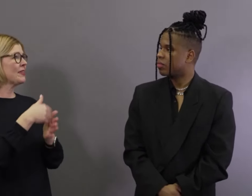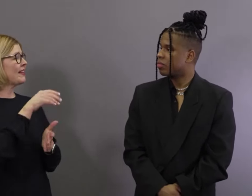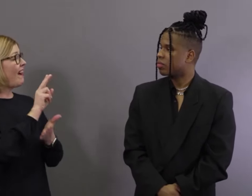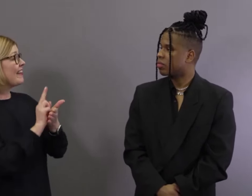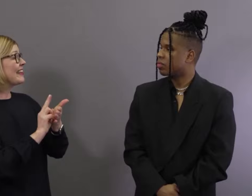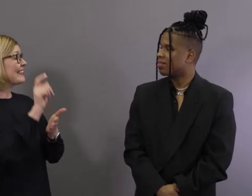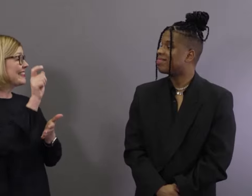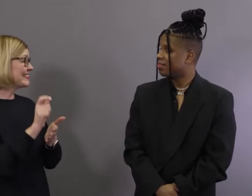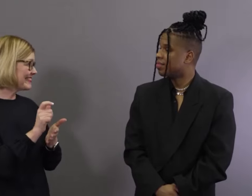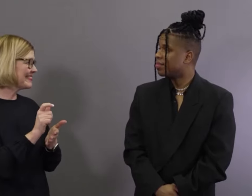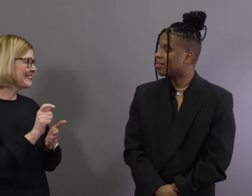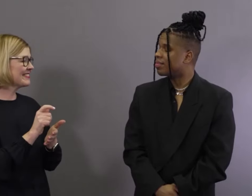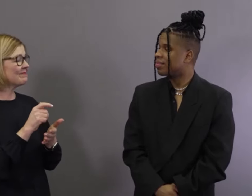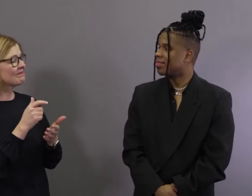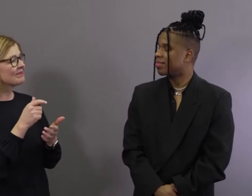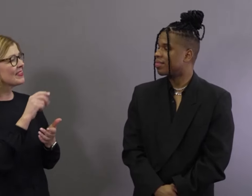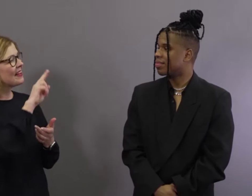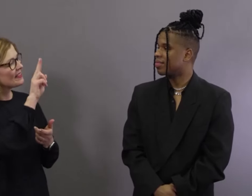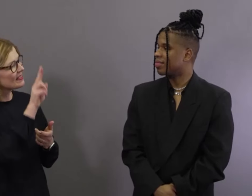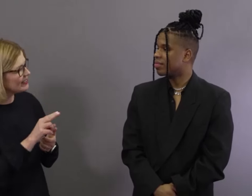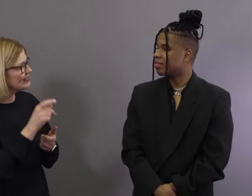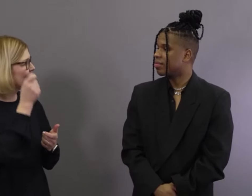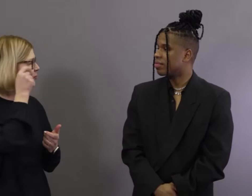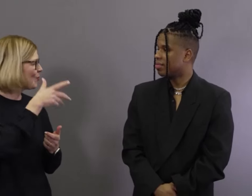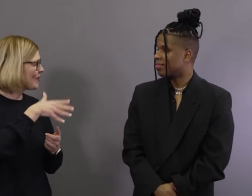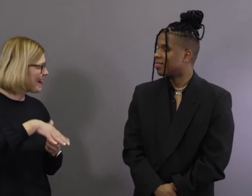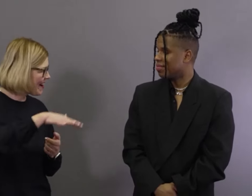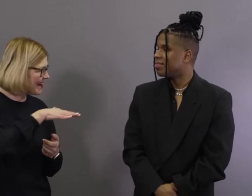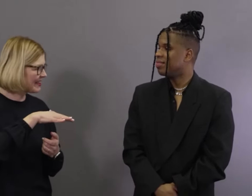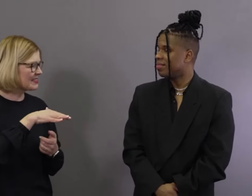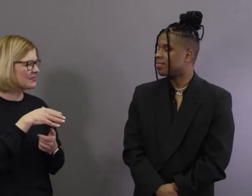Olet ollut myös mukana viittomakielisenä artistina,